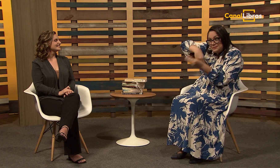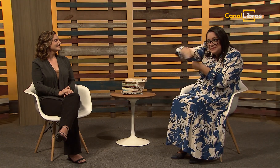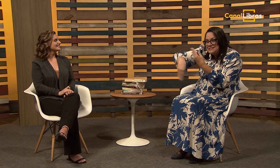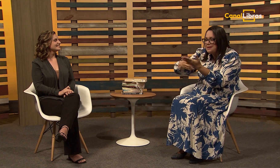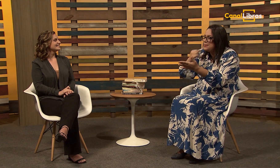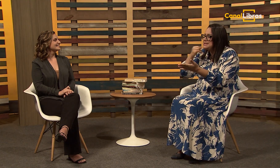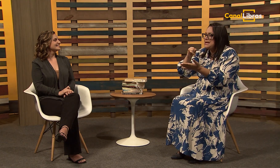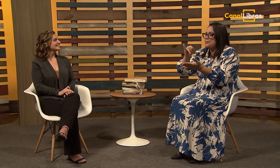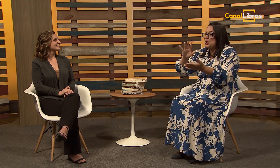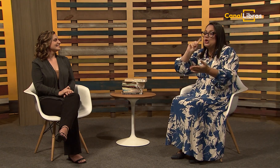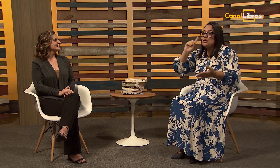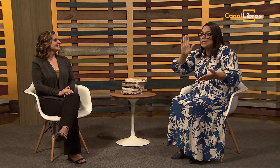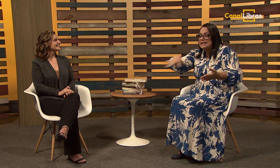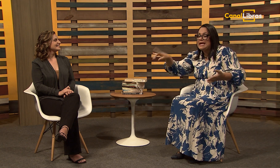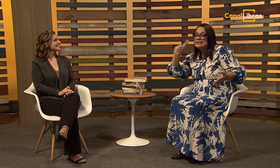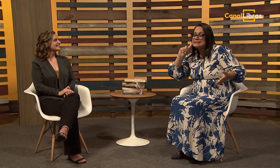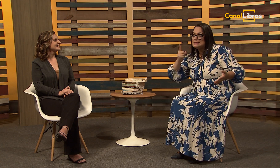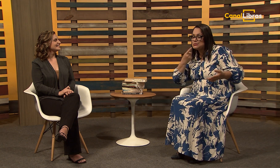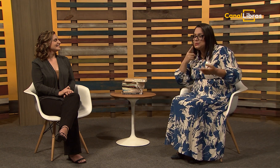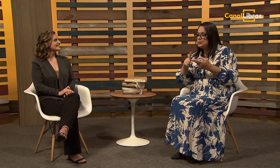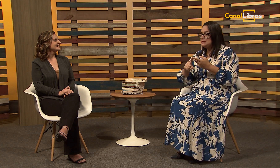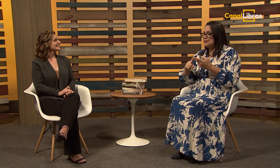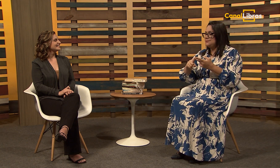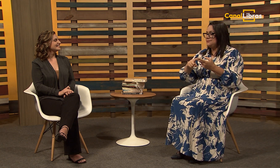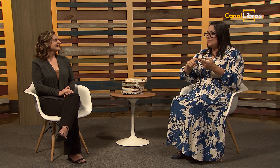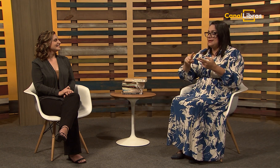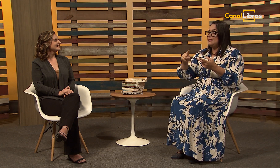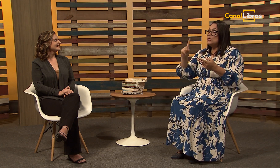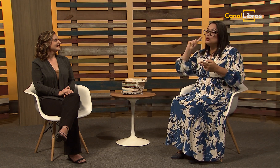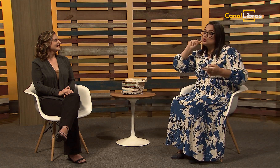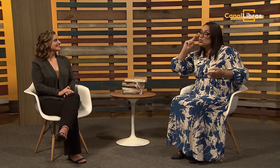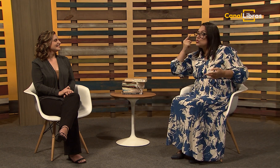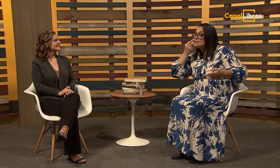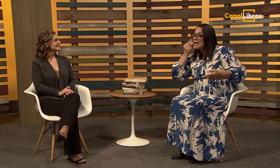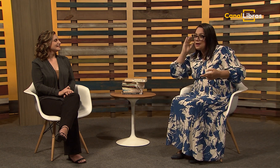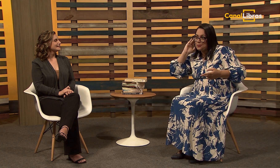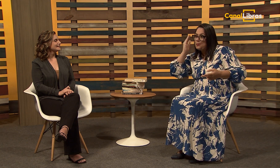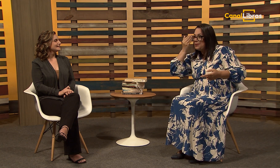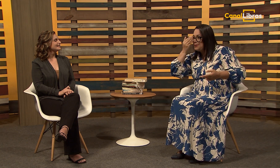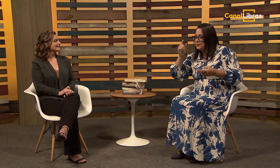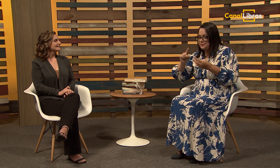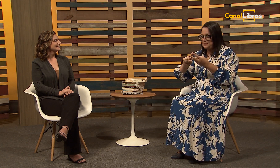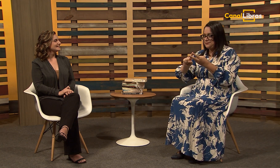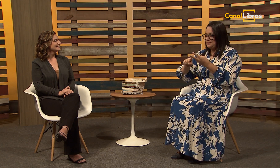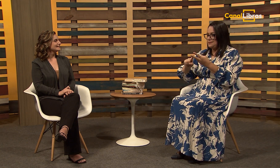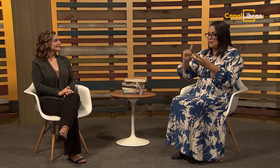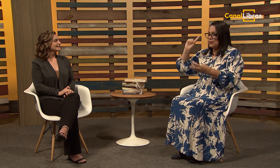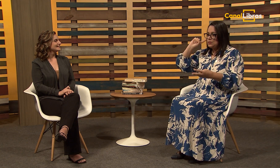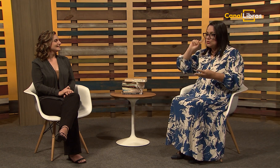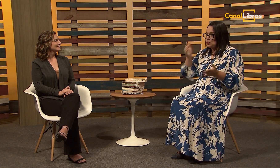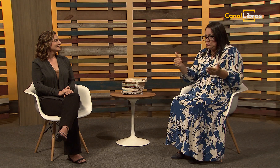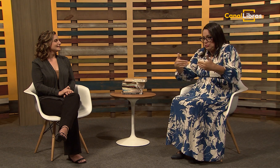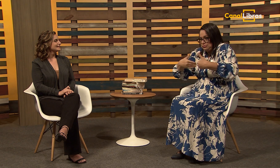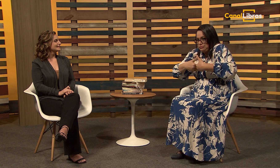bilíngue. Afinal, contempla todas as especificidades dentro da comunidade surda, como surdo cego,